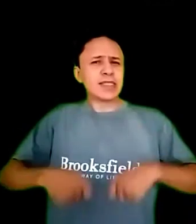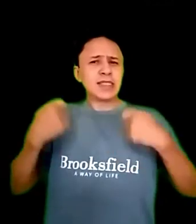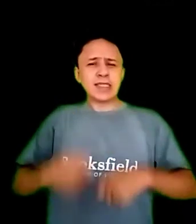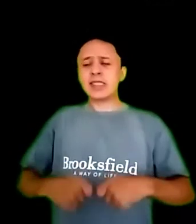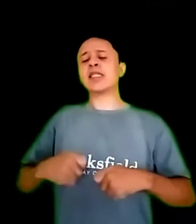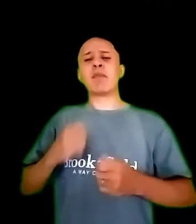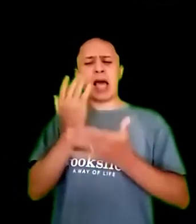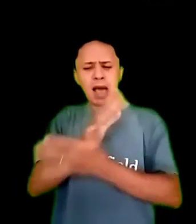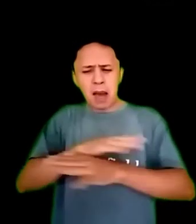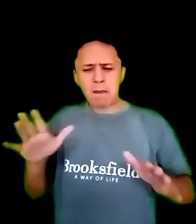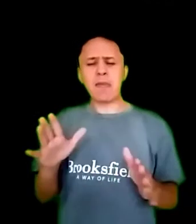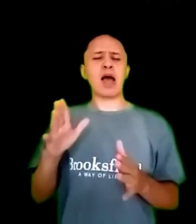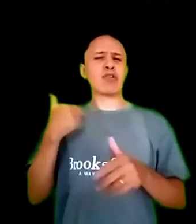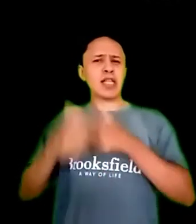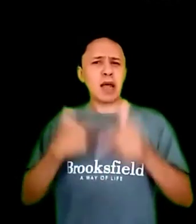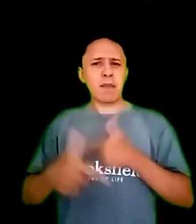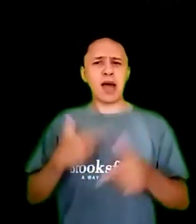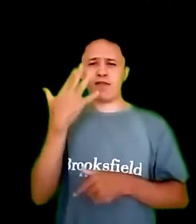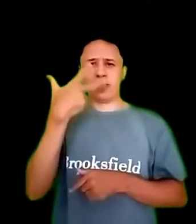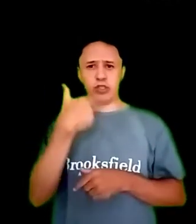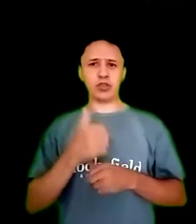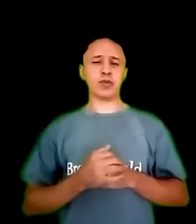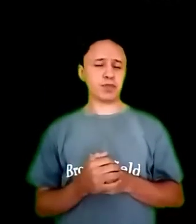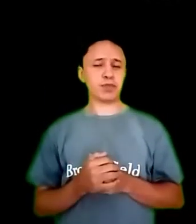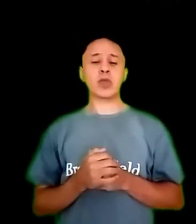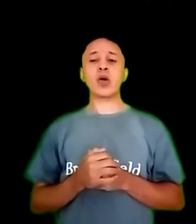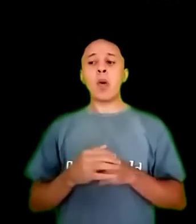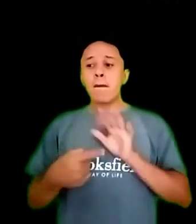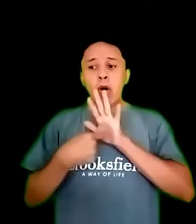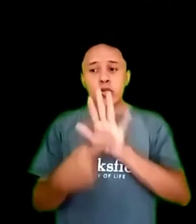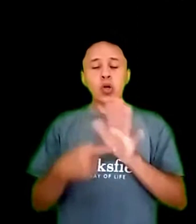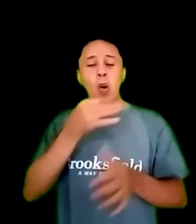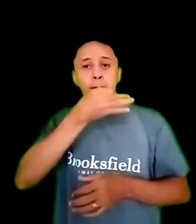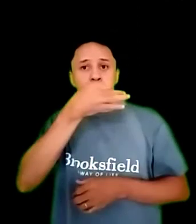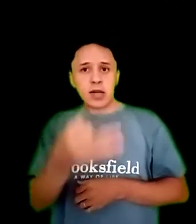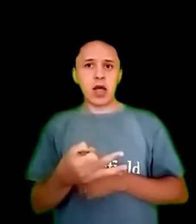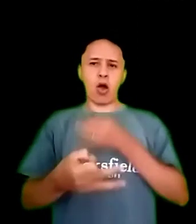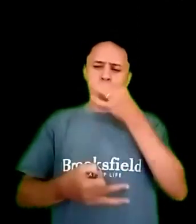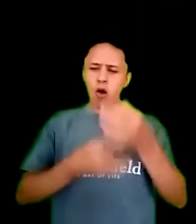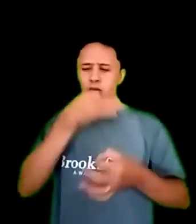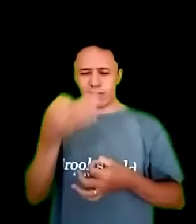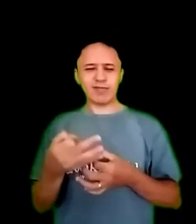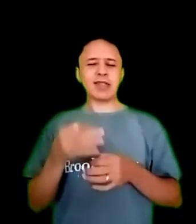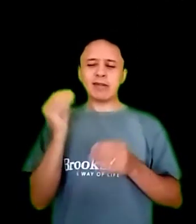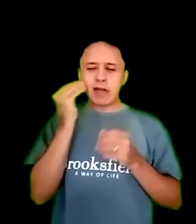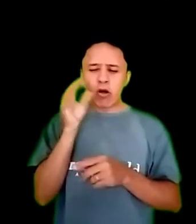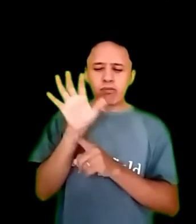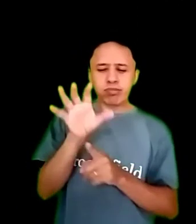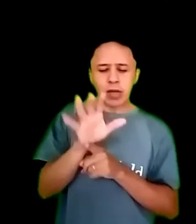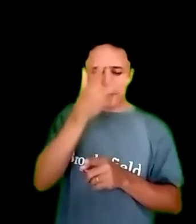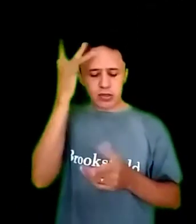necessárias para combater o trabalho infantil. Ele não só apenas apresentou suas opiniões e tentou convencer o